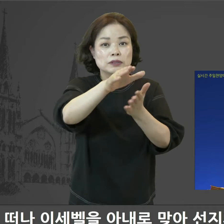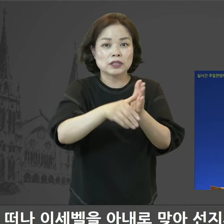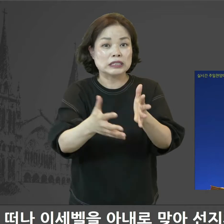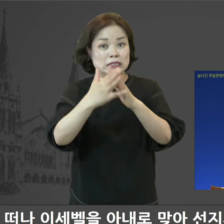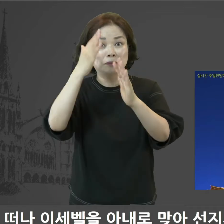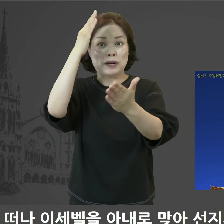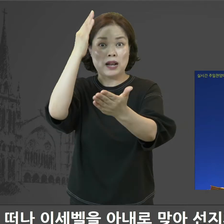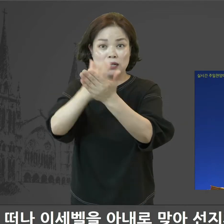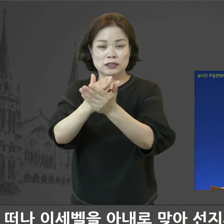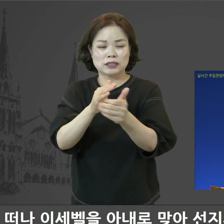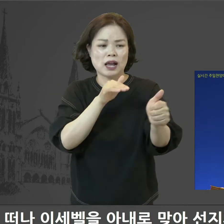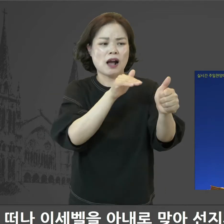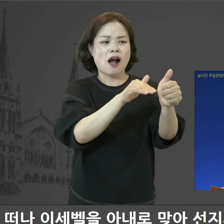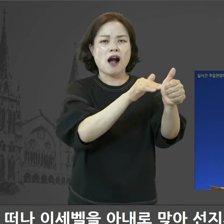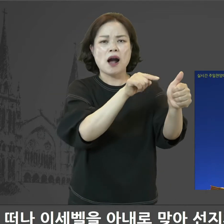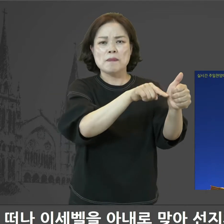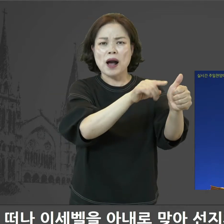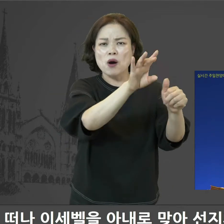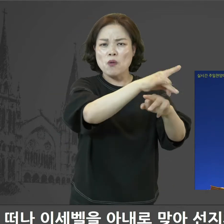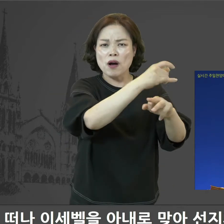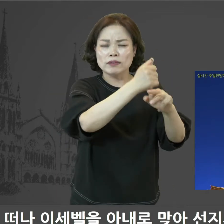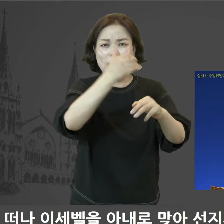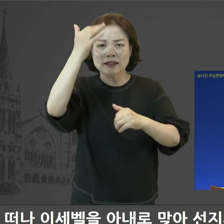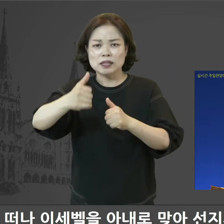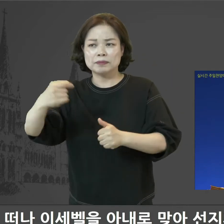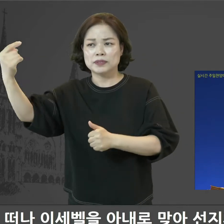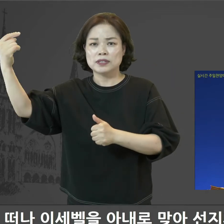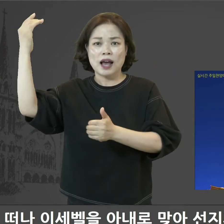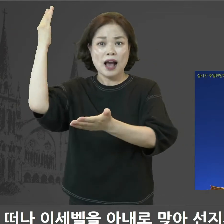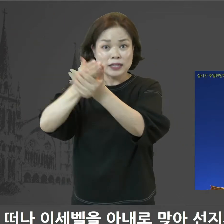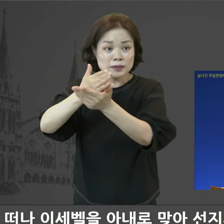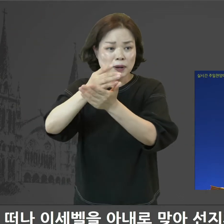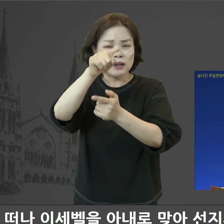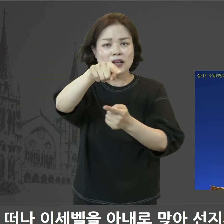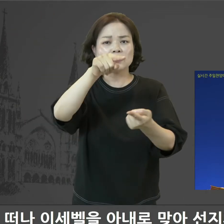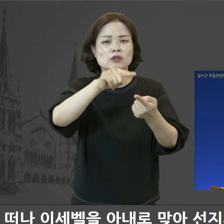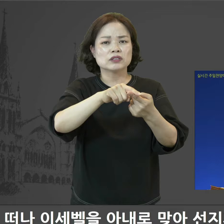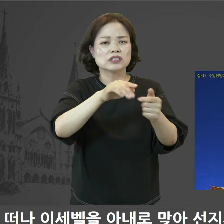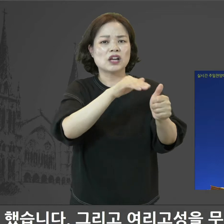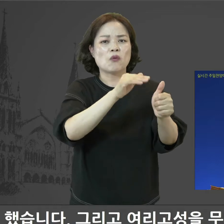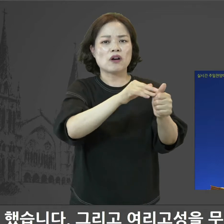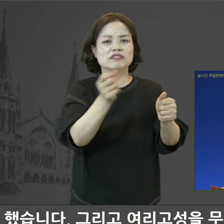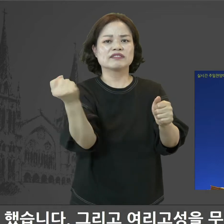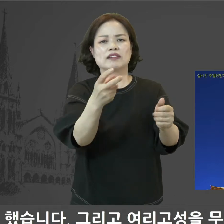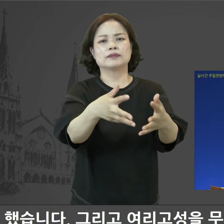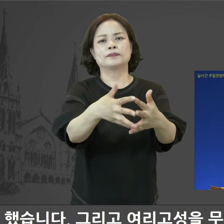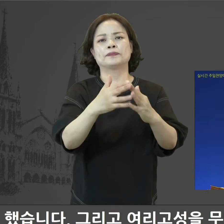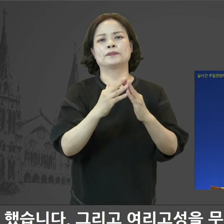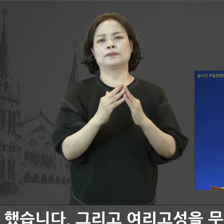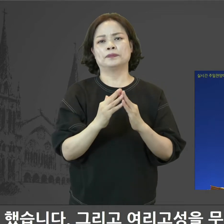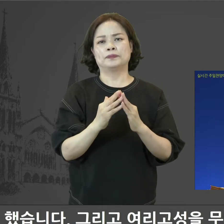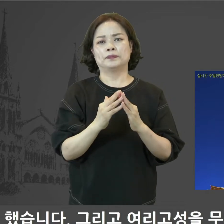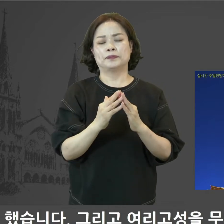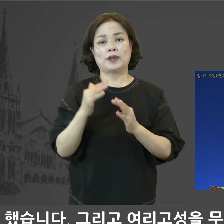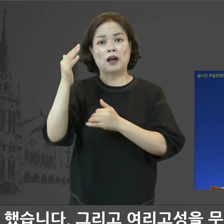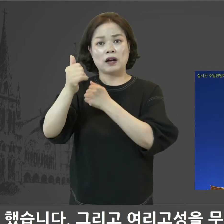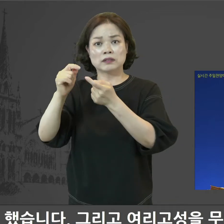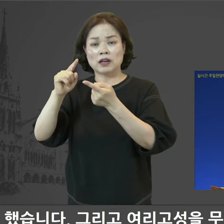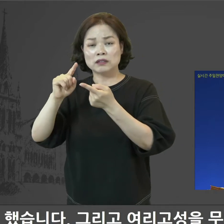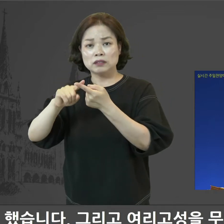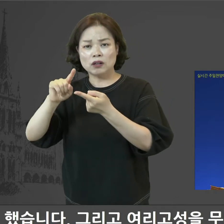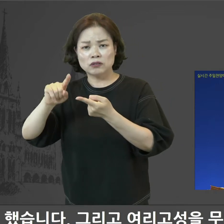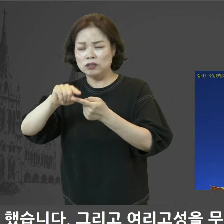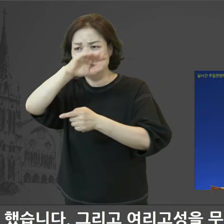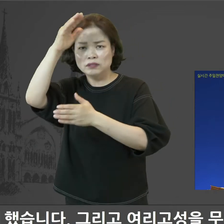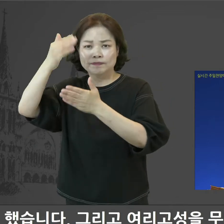말씀하셨는데 아합 왕은 하나님께서 절대로 하지 말라는 그 여리고성을 재건하였습니다. 하나님께 대한 문을